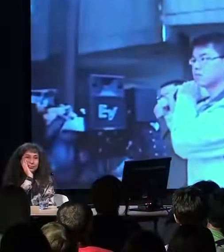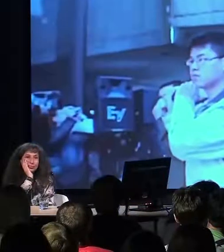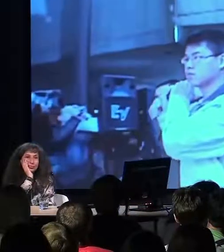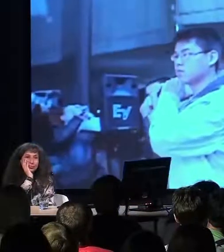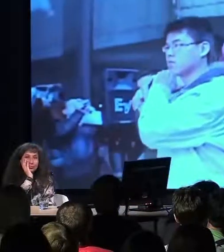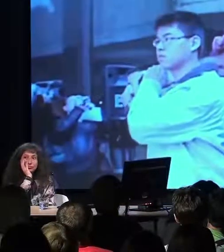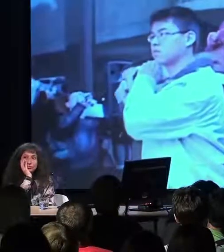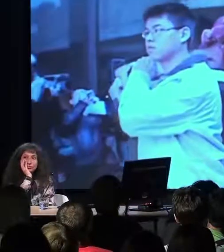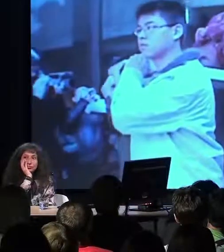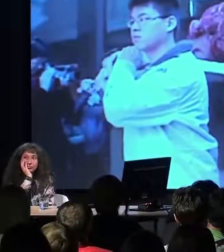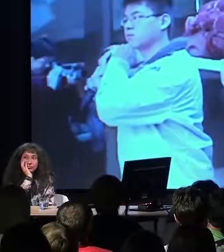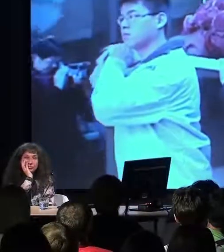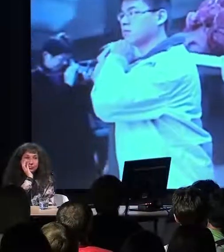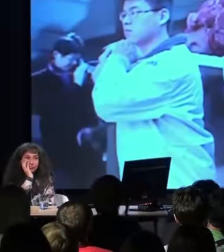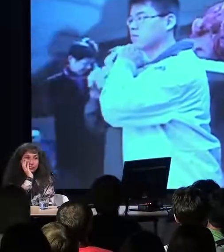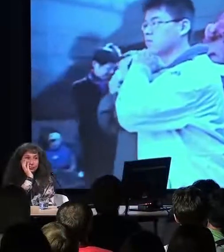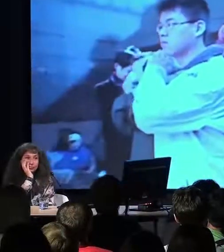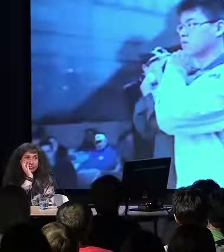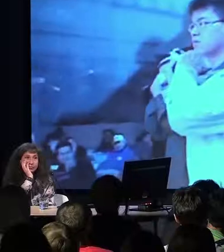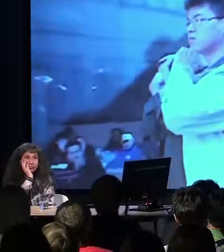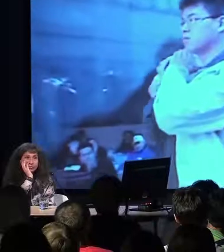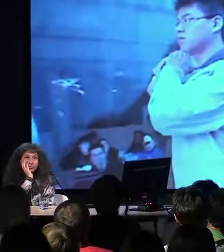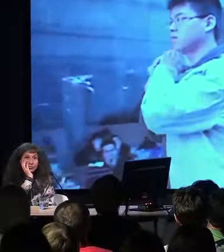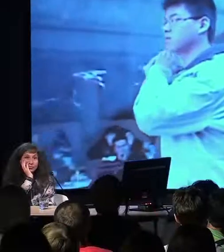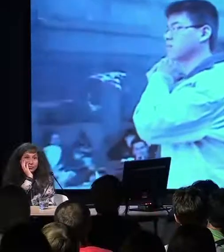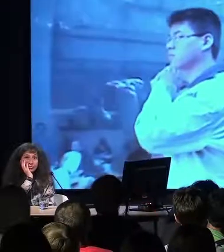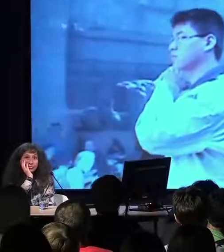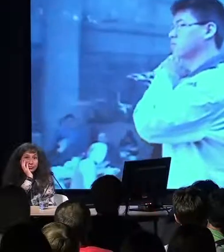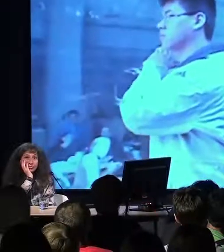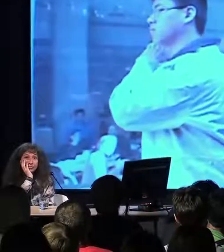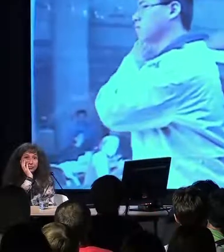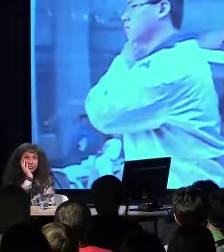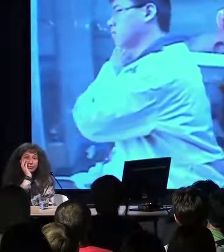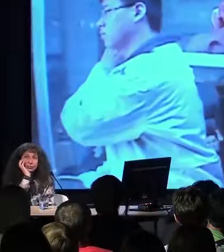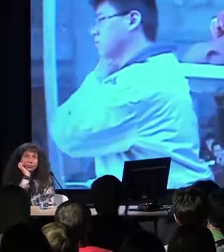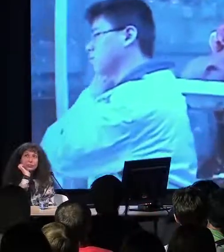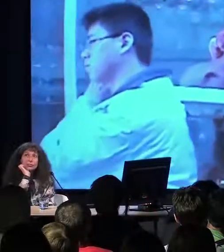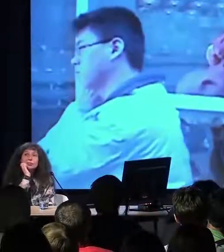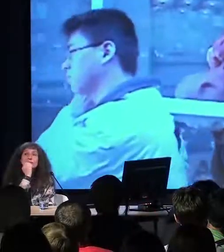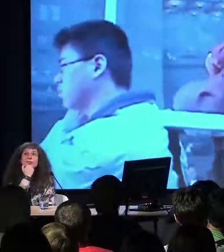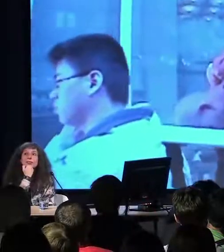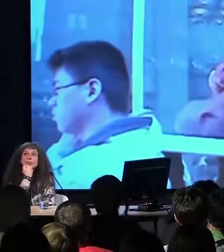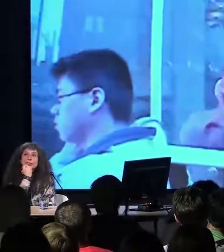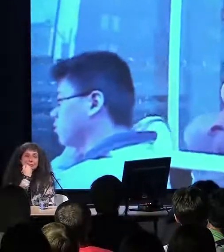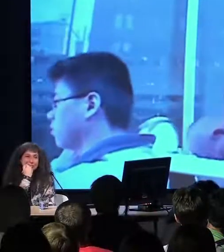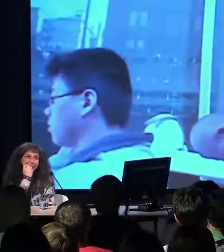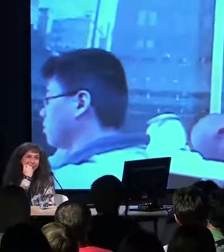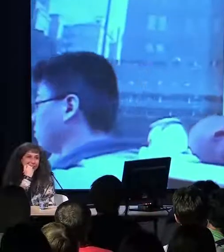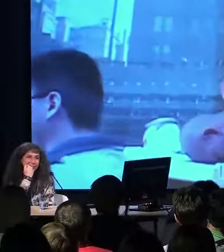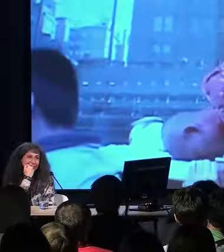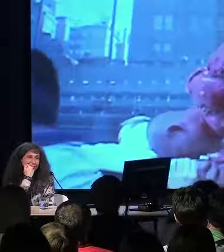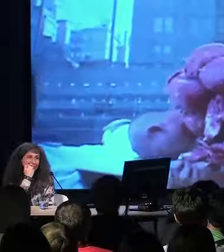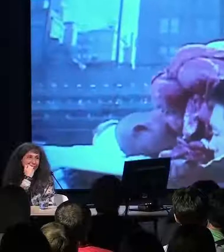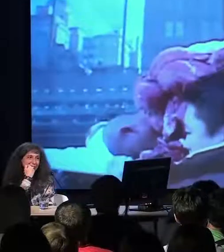Они несут на плечах большие белые носилки, на которых лежат большие куски сырого красного мяса. Становится понятно, что